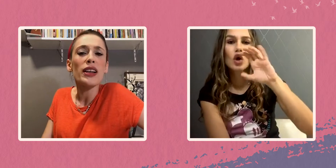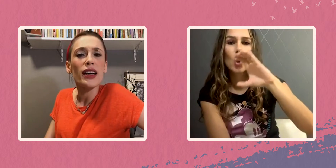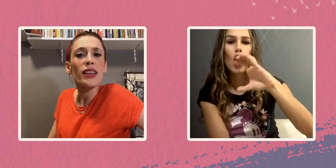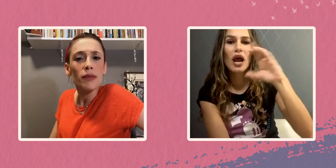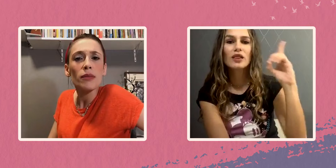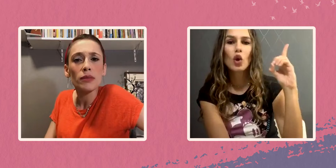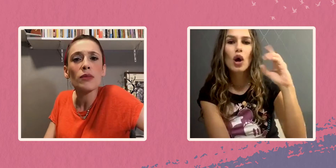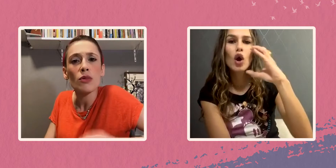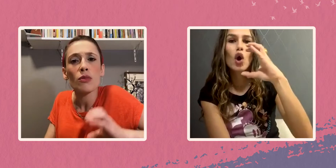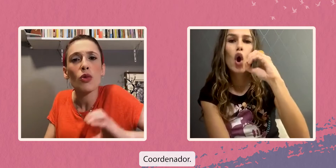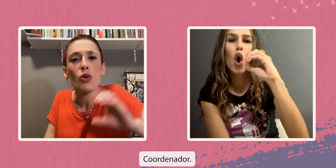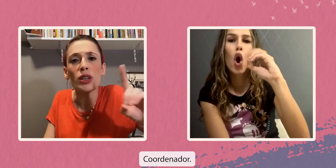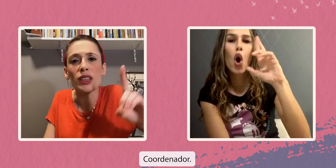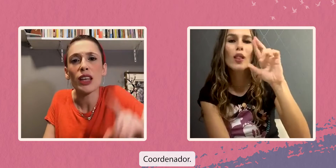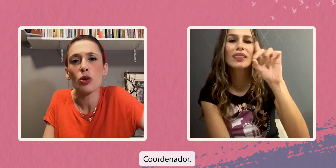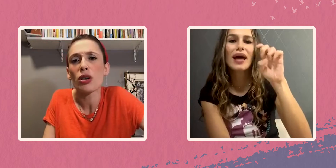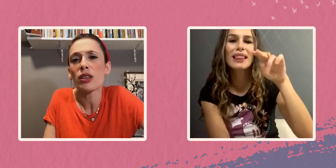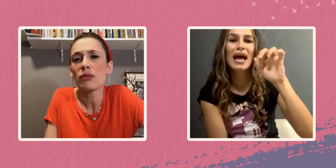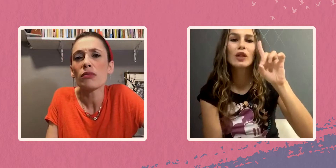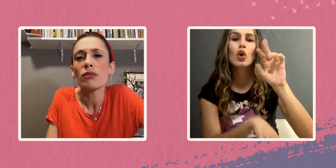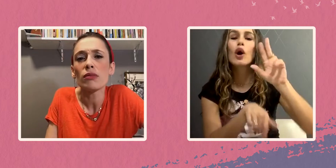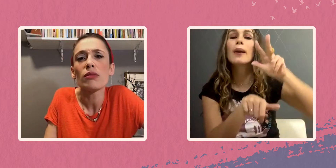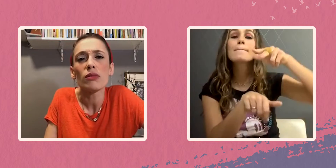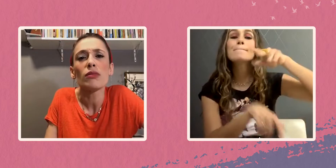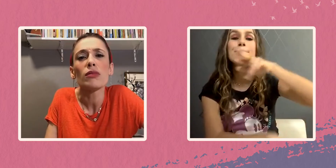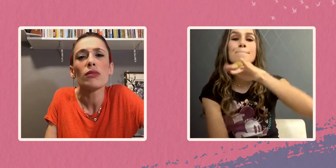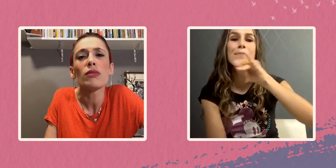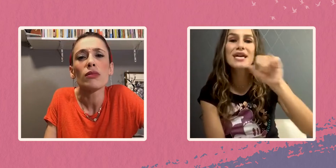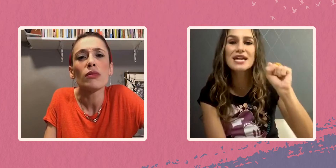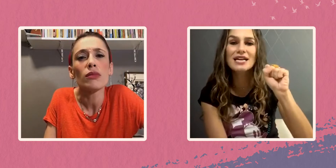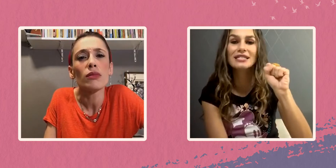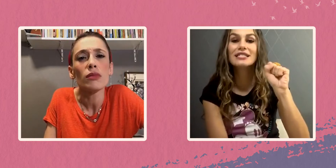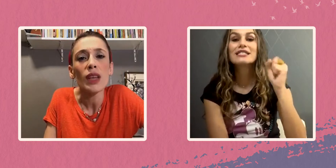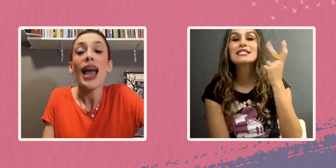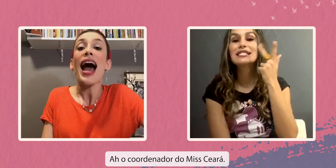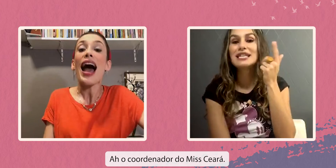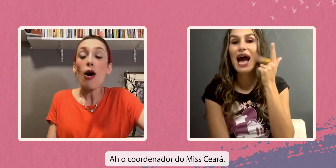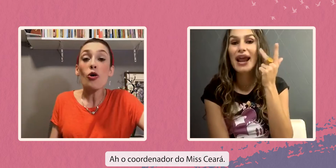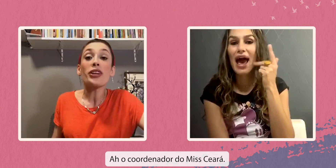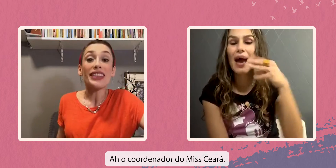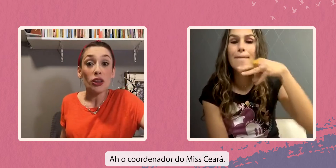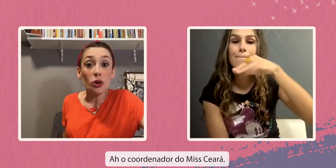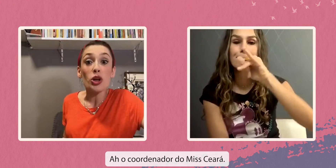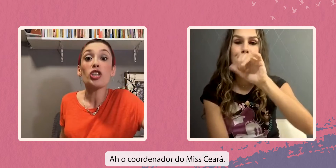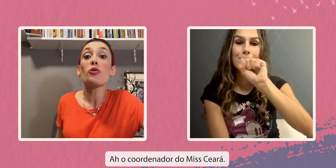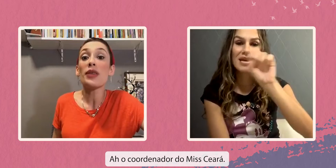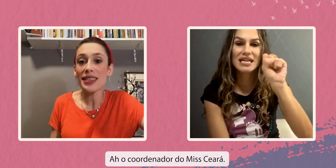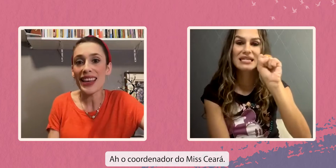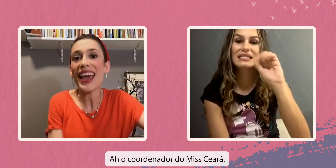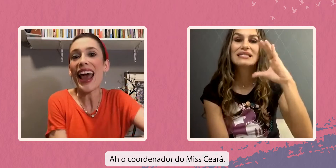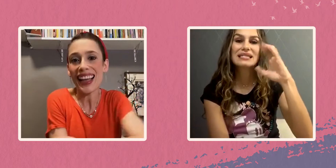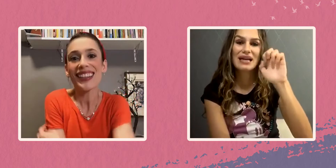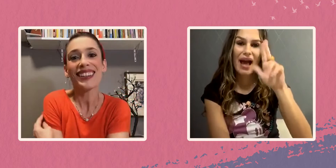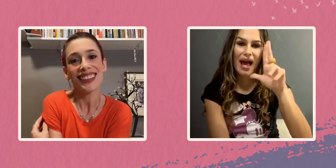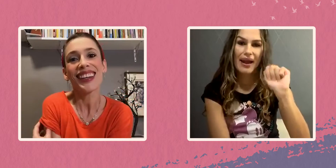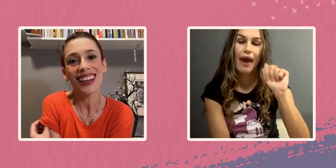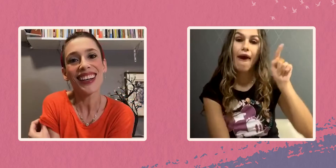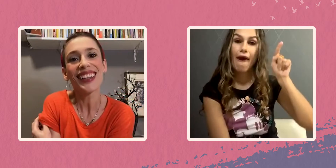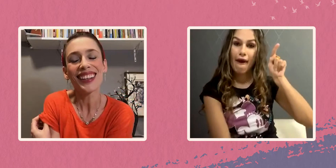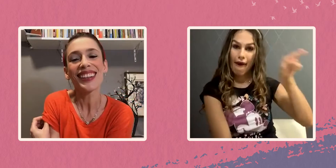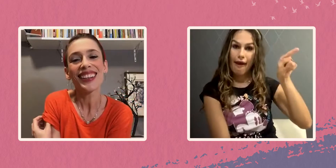Jorliana, coordenador. o coordenador do Miss Ceará.